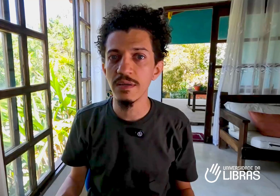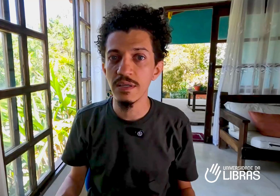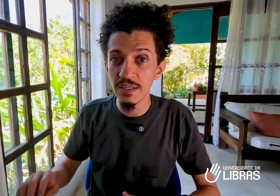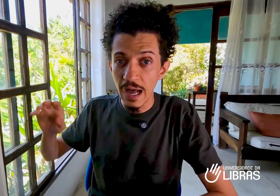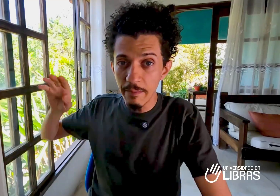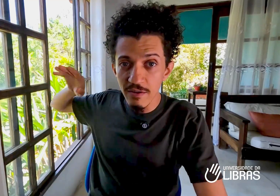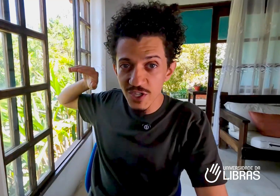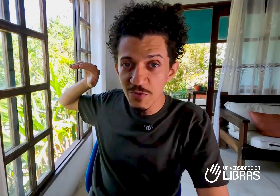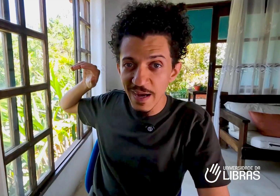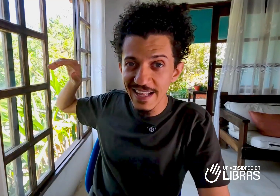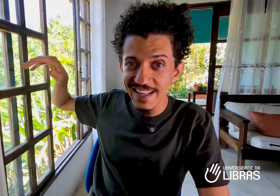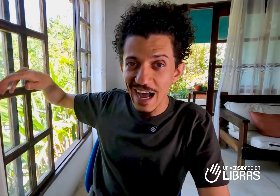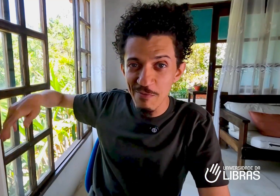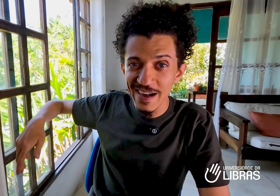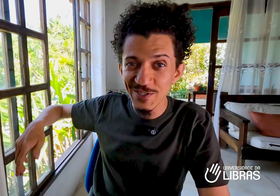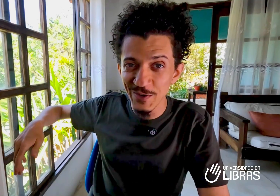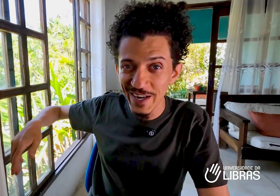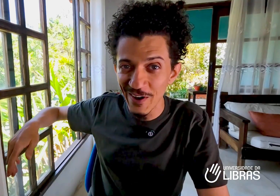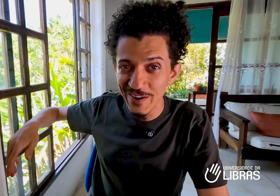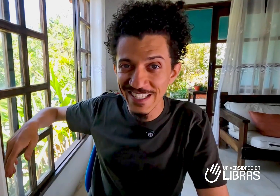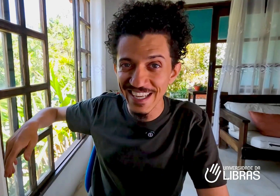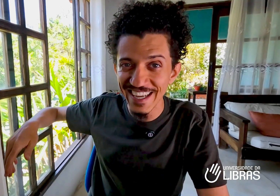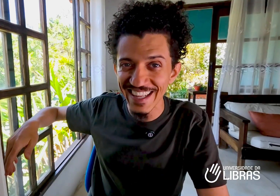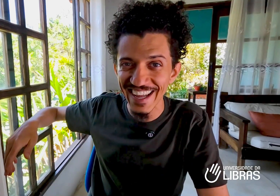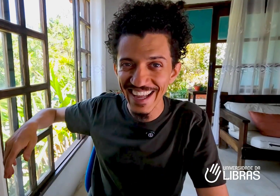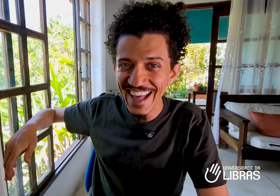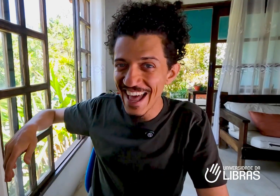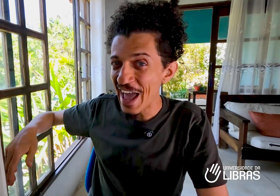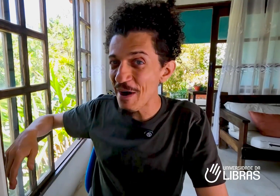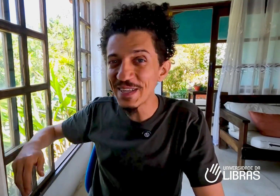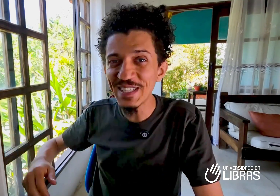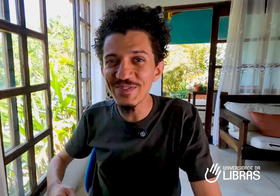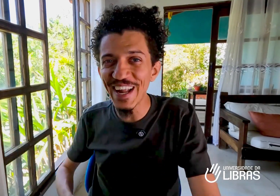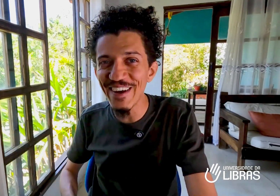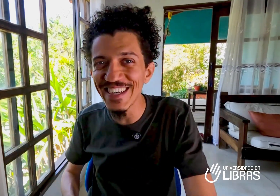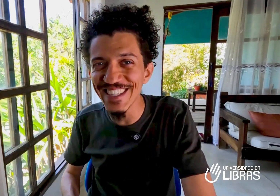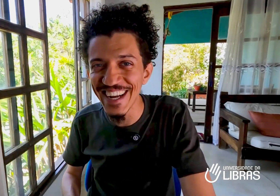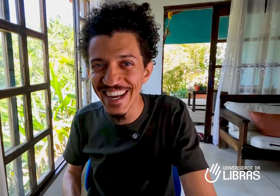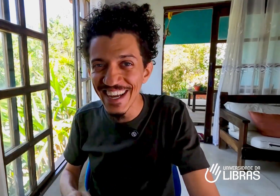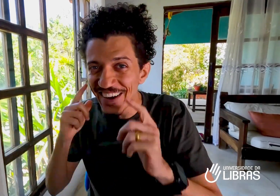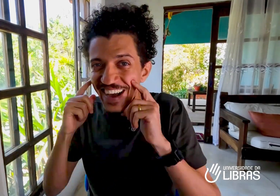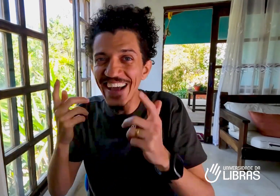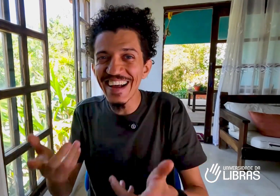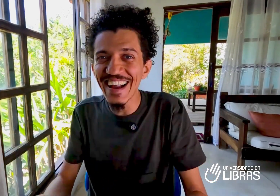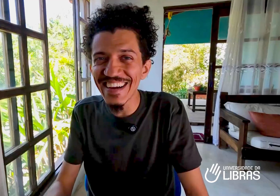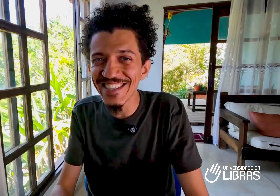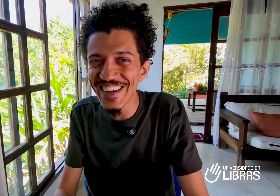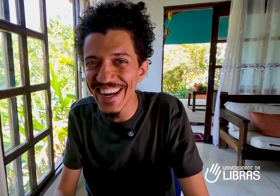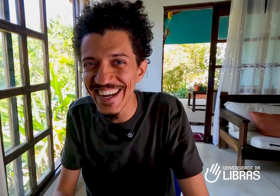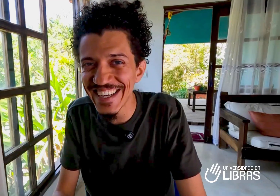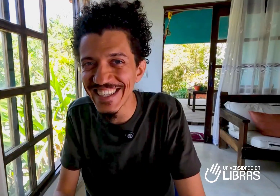e sabendo que tinha uma queda d'água, uma cachoeira logo em seguida, eu me desesperei, imagina, eu caí naquela cachoeira,